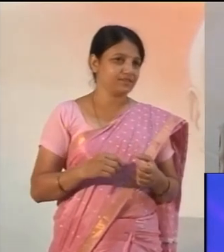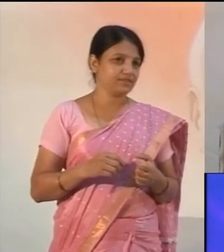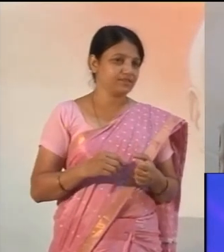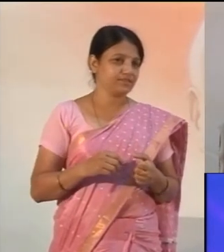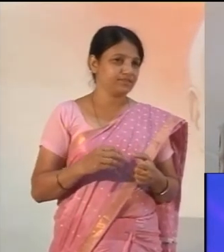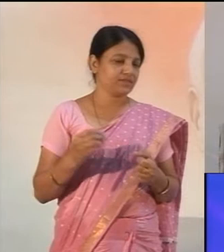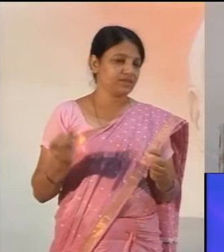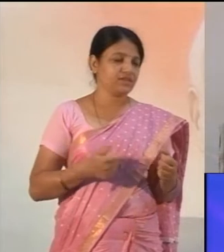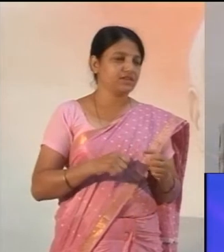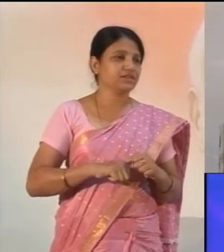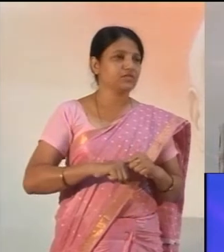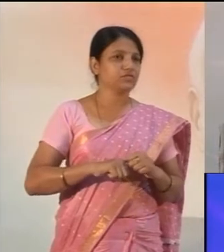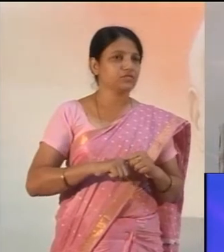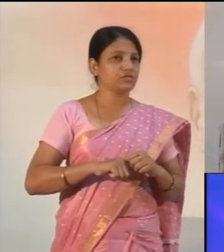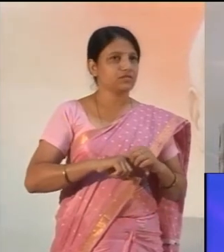अर्ली टू राइज